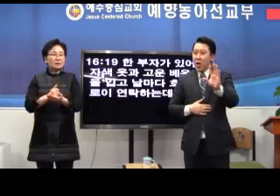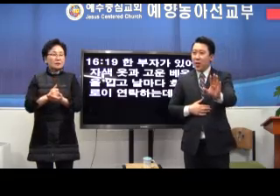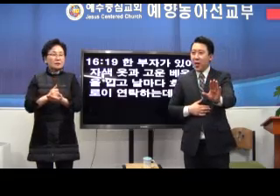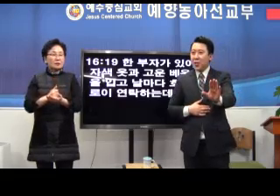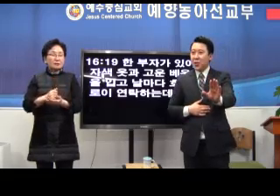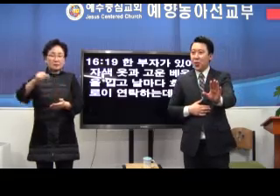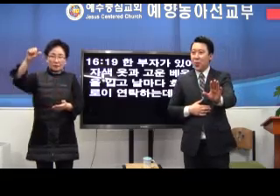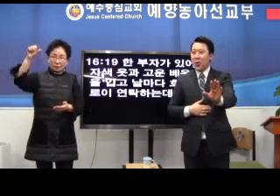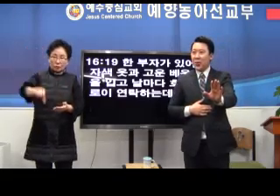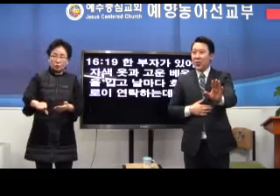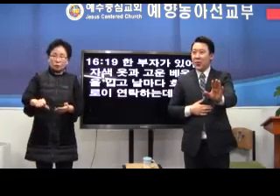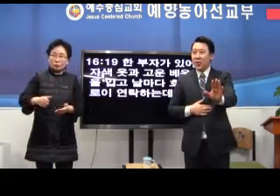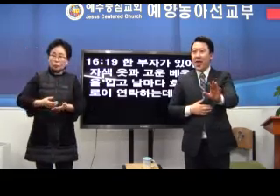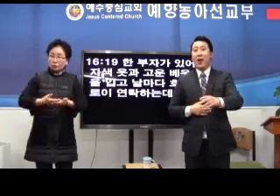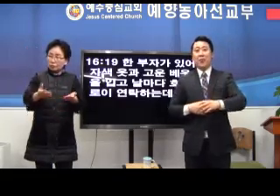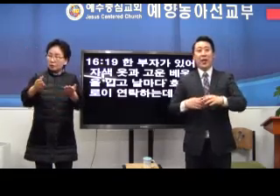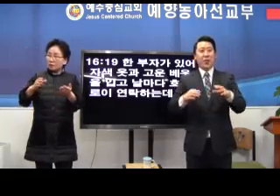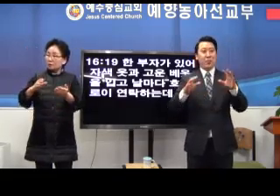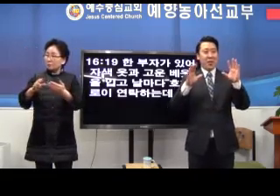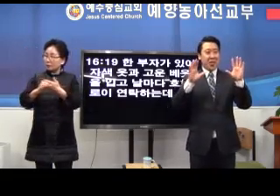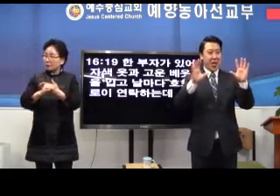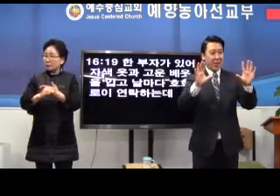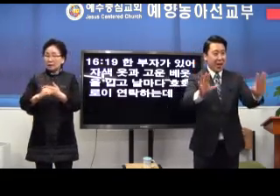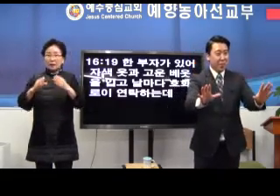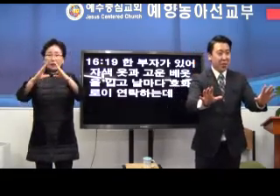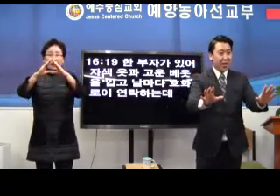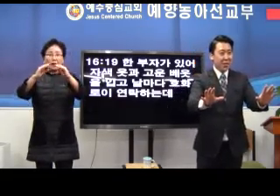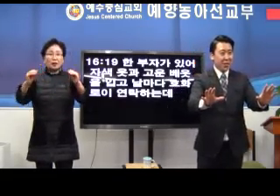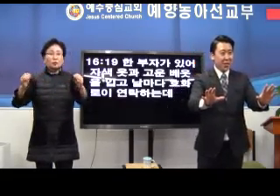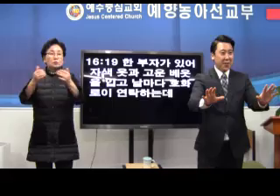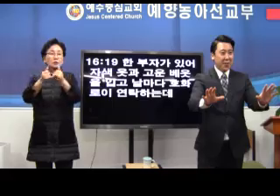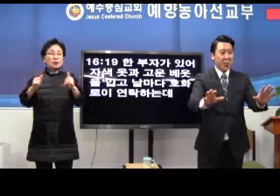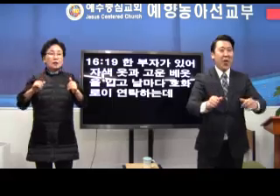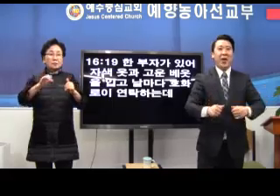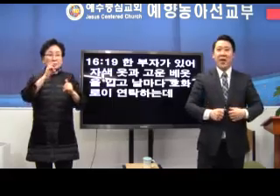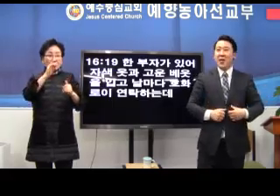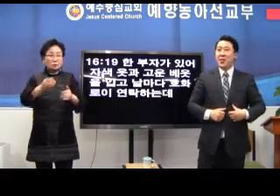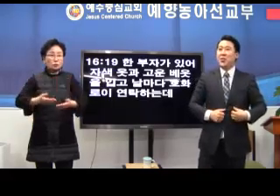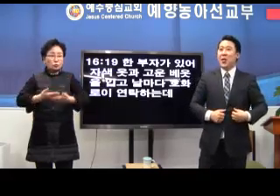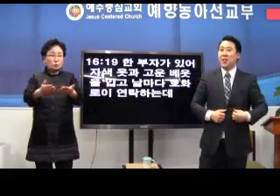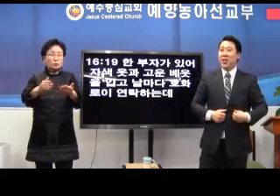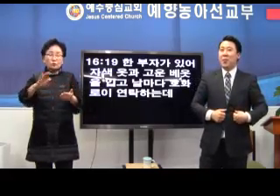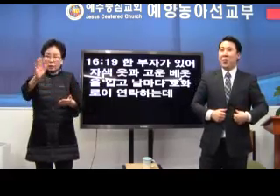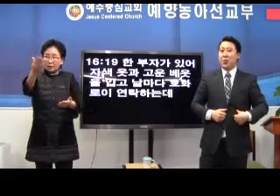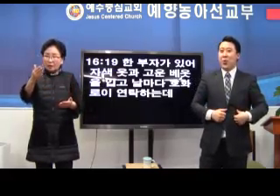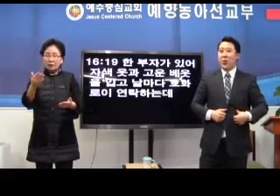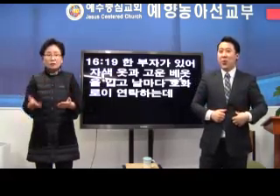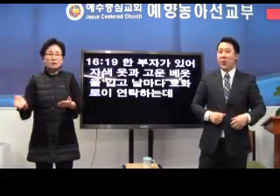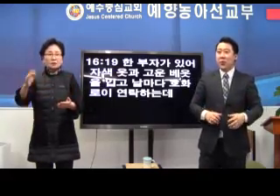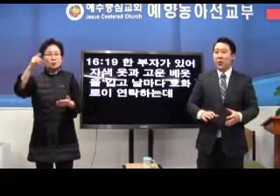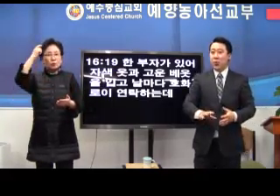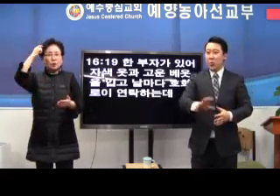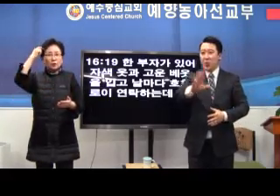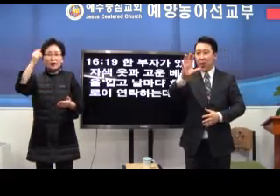재앙을 내리실 거면 애굽 사람들만 재앙을 내리면 되지 왜 이스라엘 사람에게도 이 피를